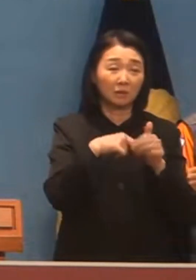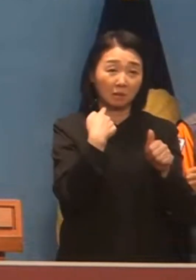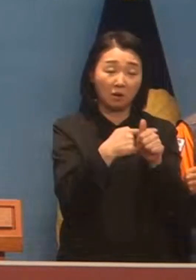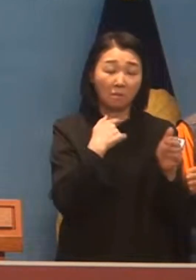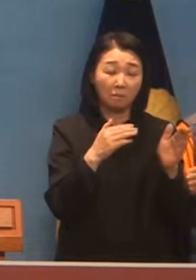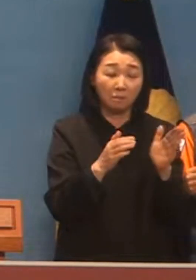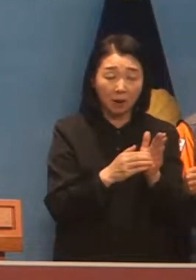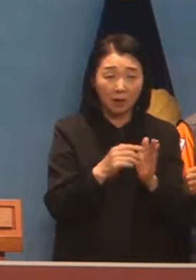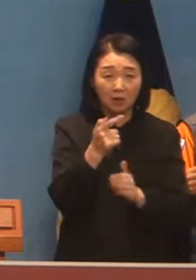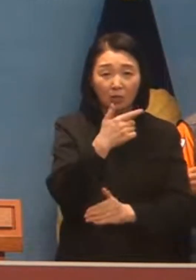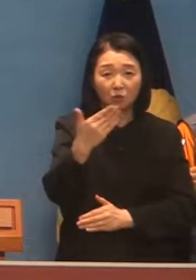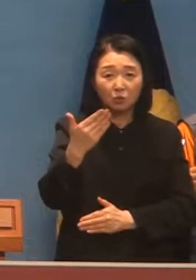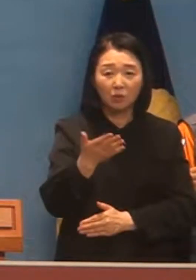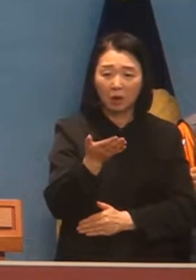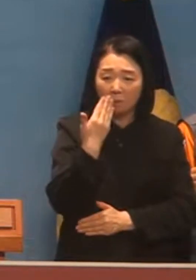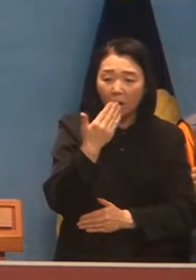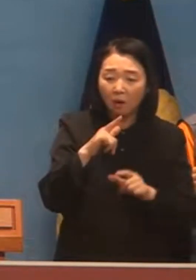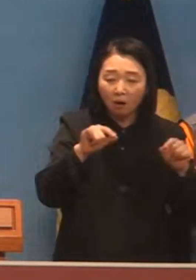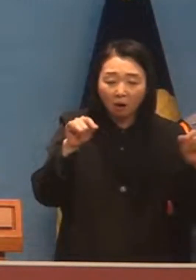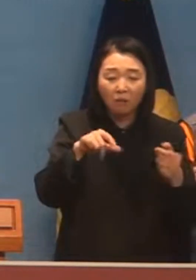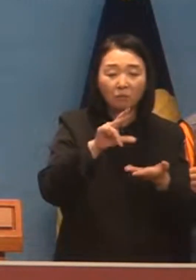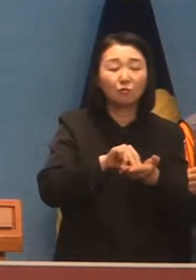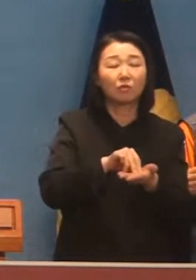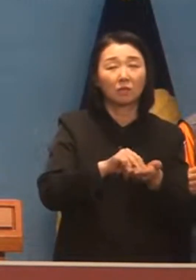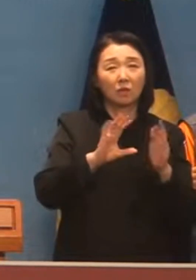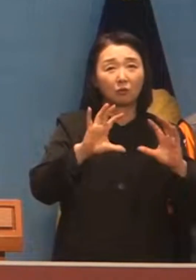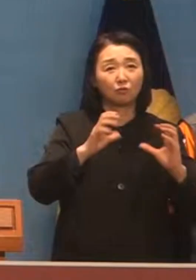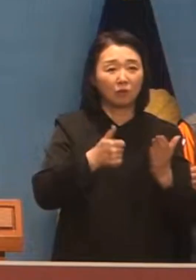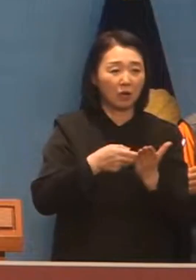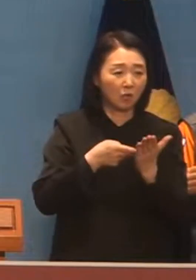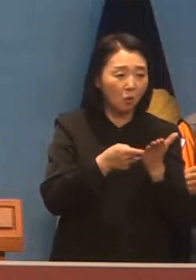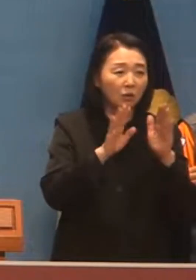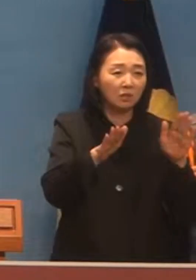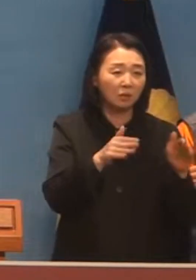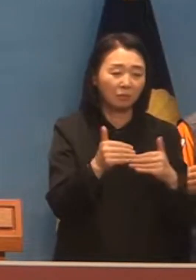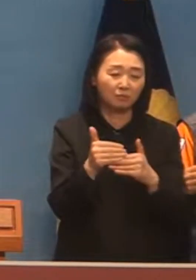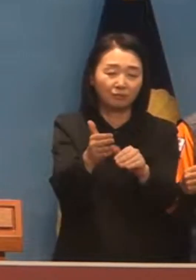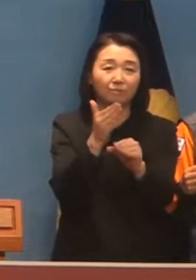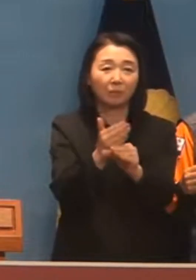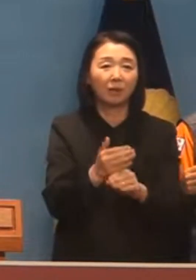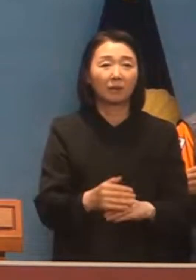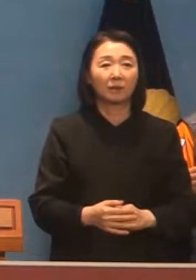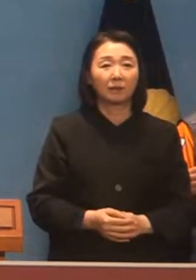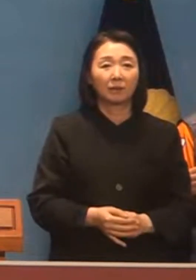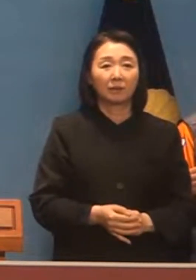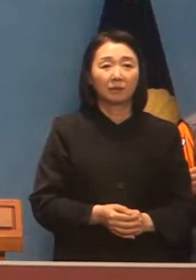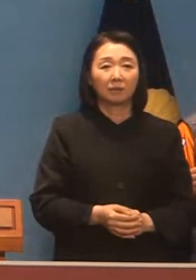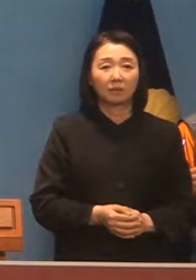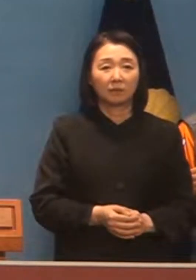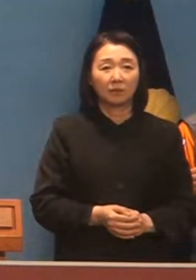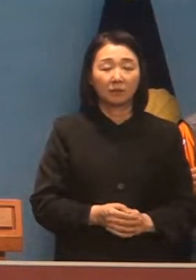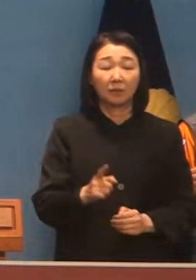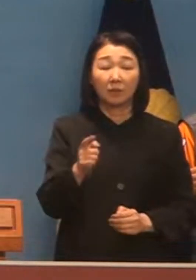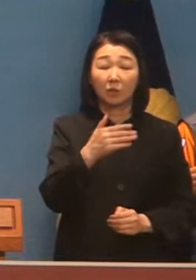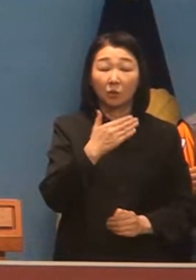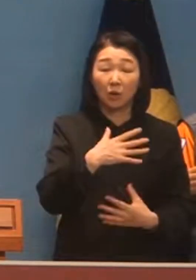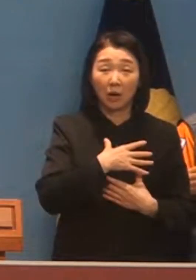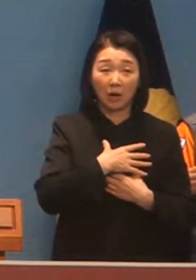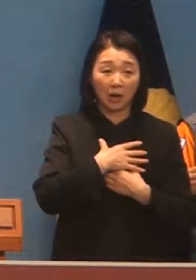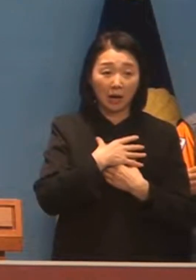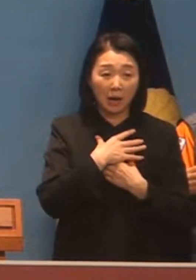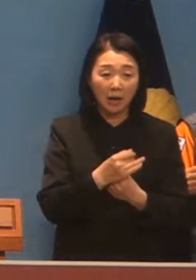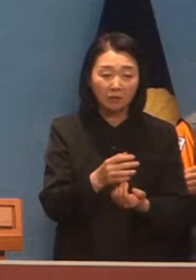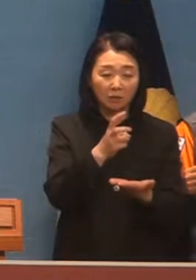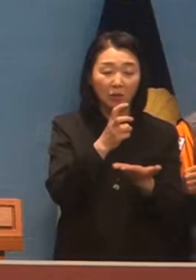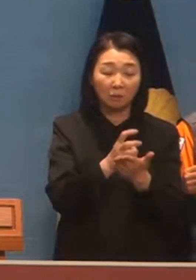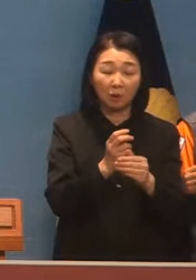지적했었던 소방 급식 문제조차 국회의 요구로 이제서야 진전되고 있는 상황입니다. 소방재정 안정화법 통과로